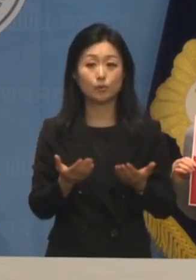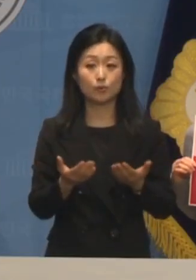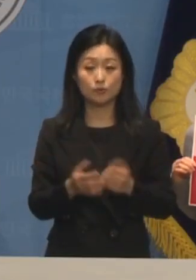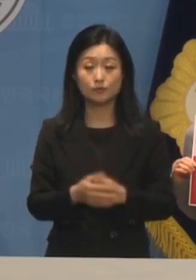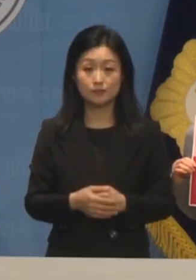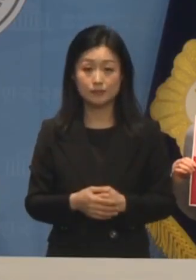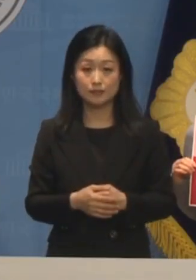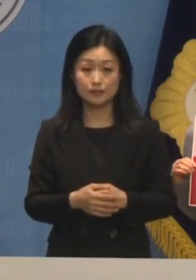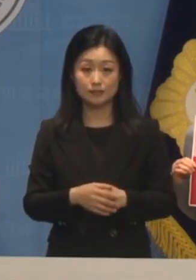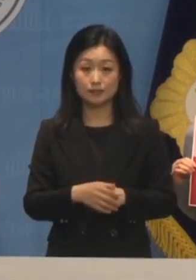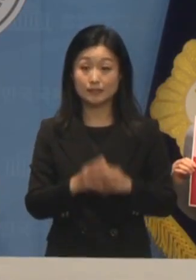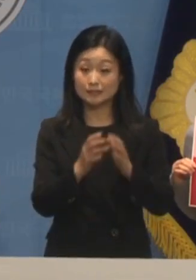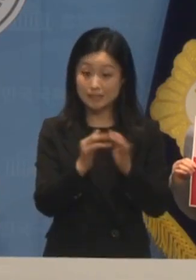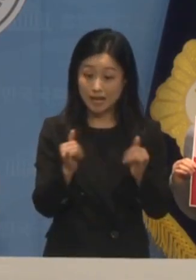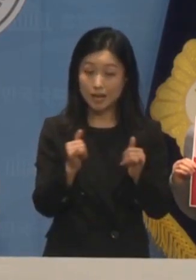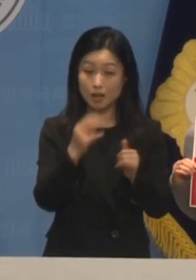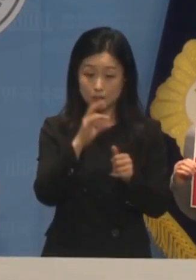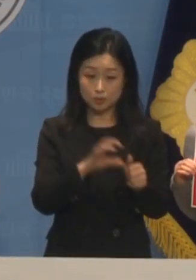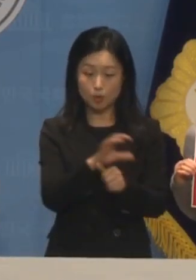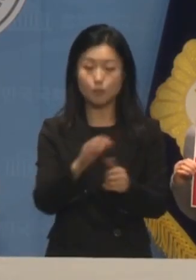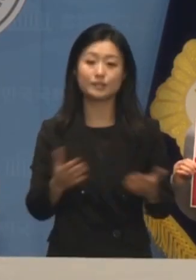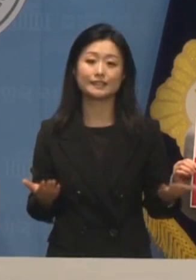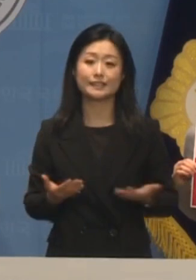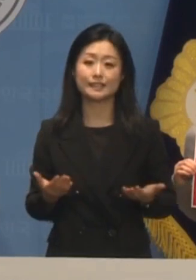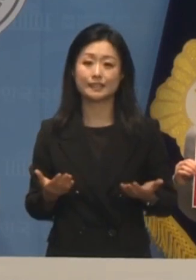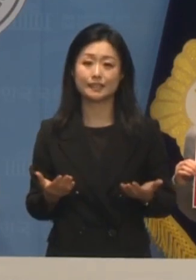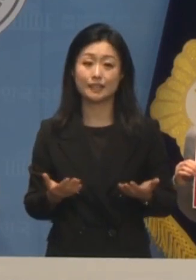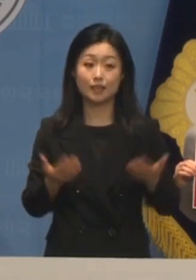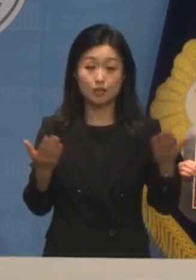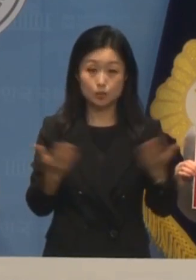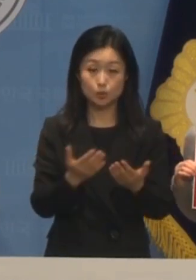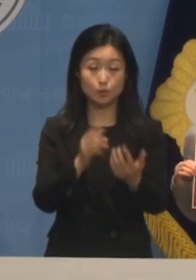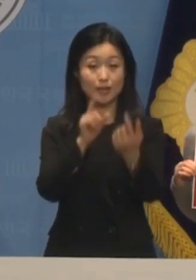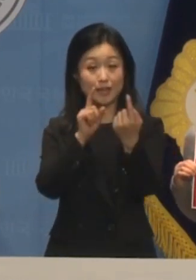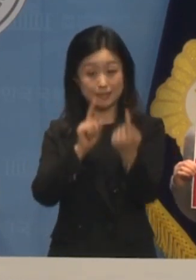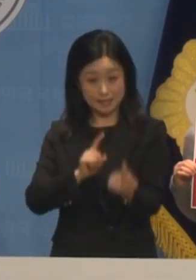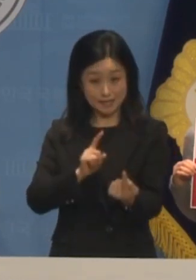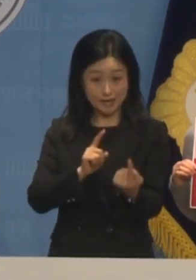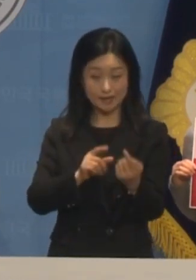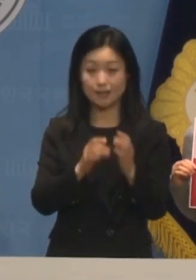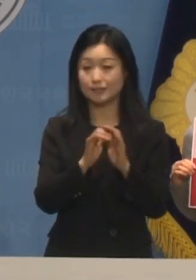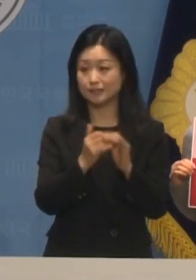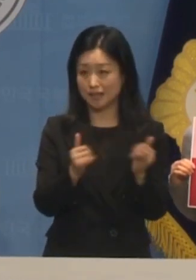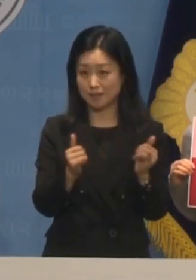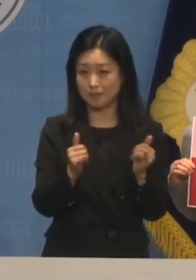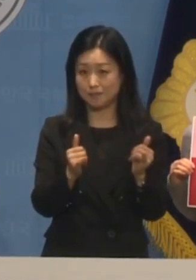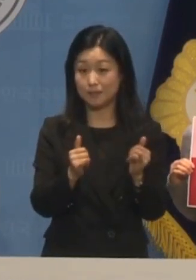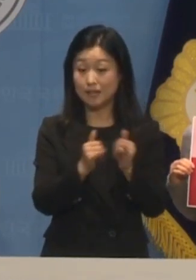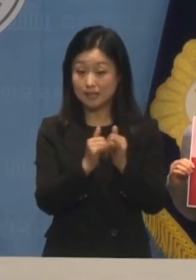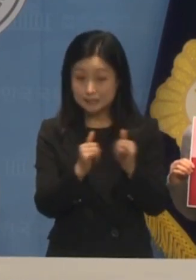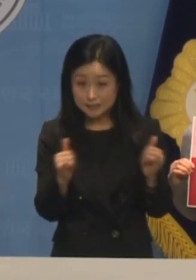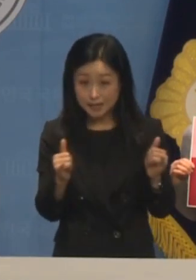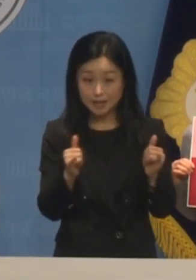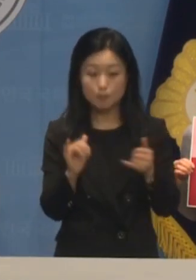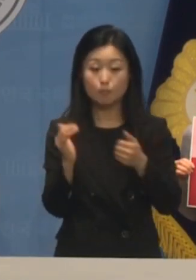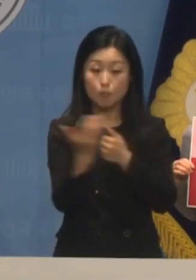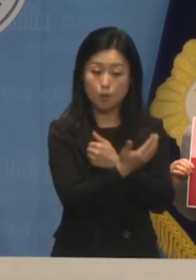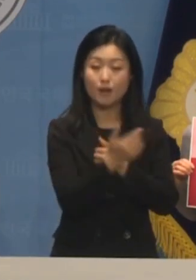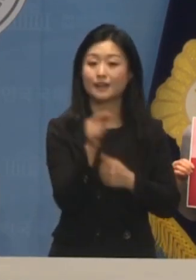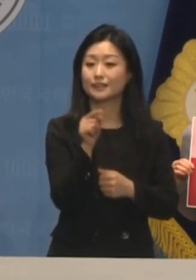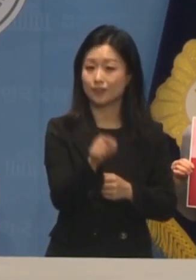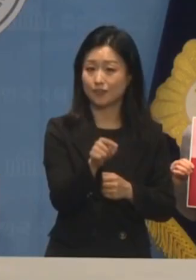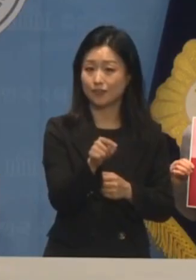아니라 사람을 돌보는 일입니다. 노동의 대상이 사람이며 그 결과는 사람을 보호하는